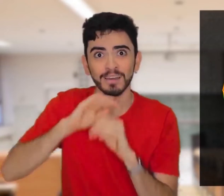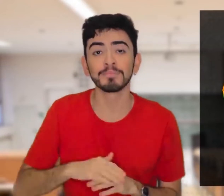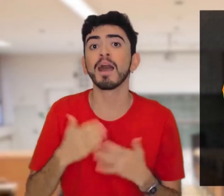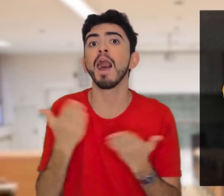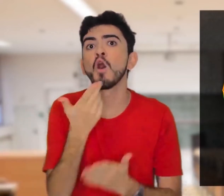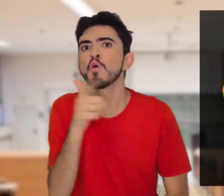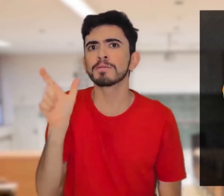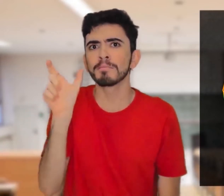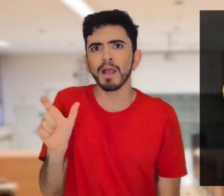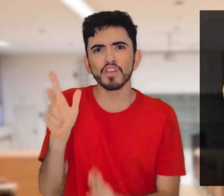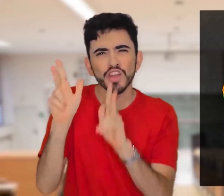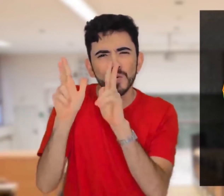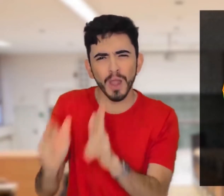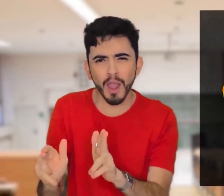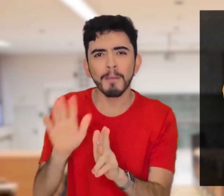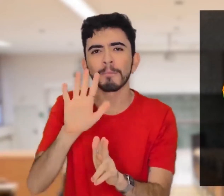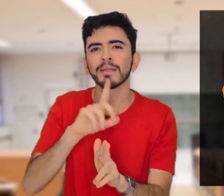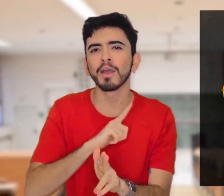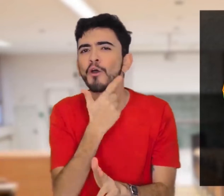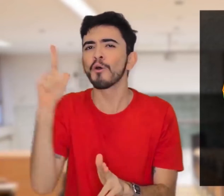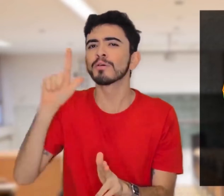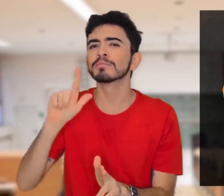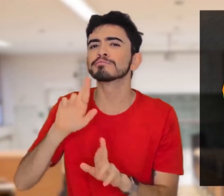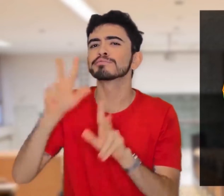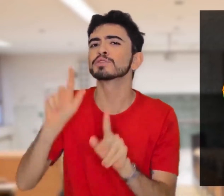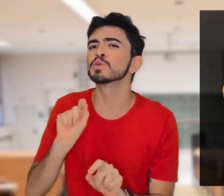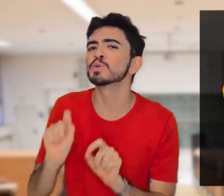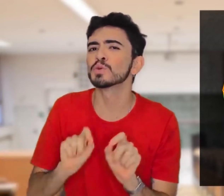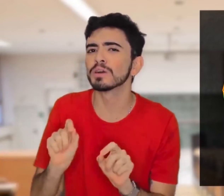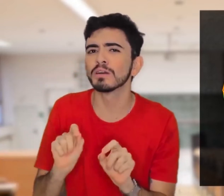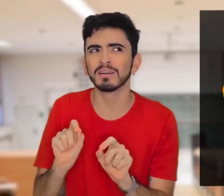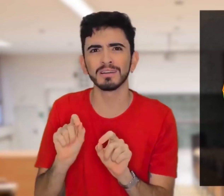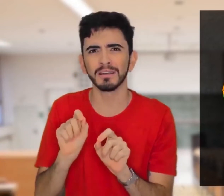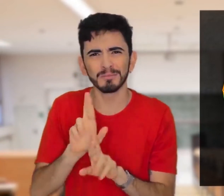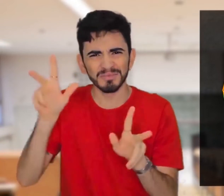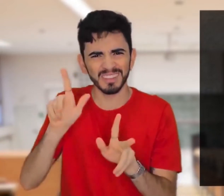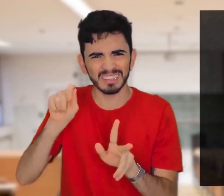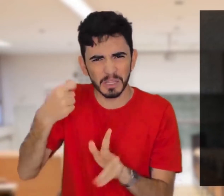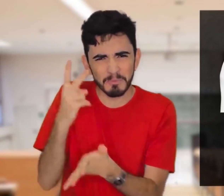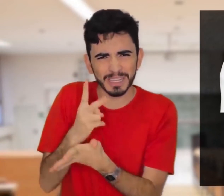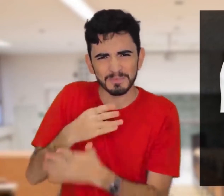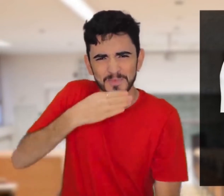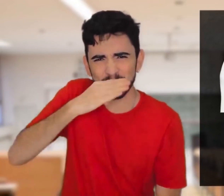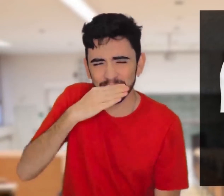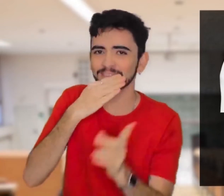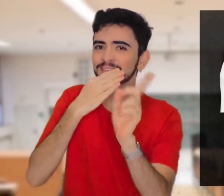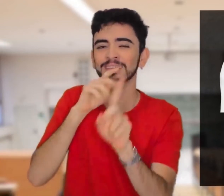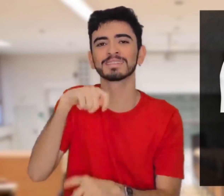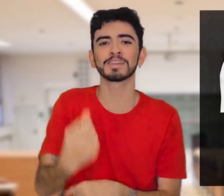né? Mas no português, essa mesma palavra pode ter outro significado, como a manga da camiseta, que em Libras é